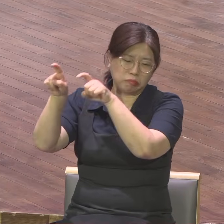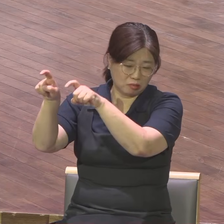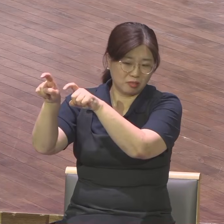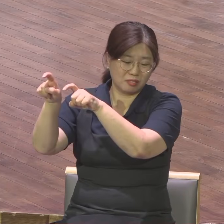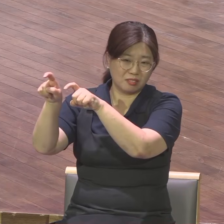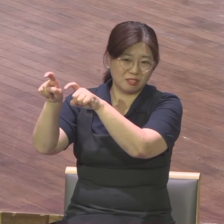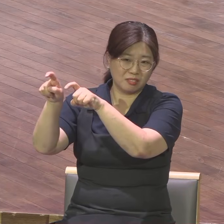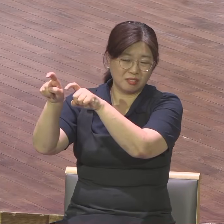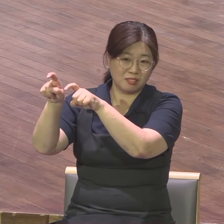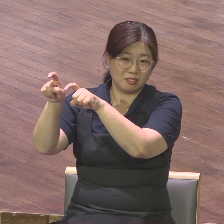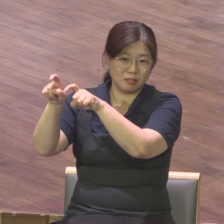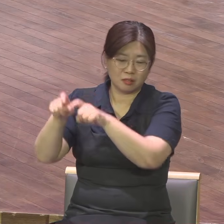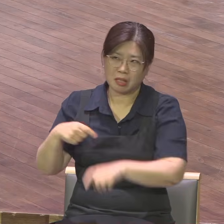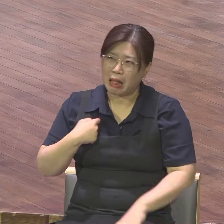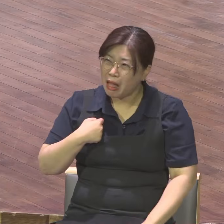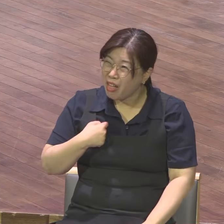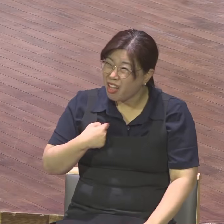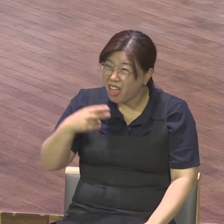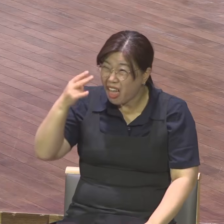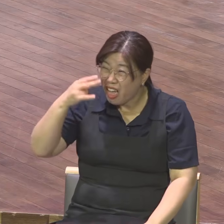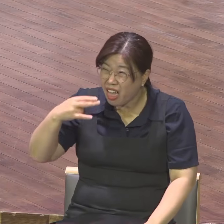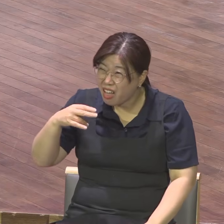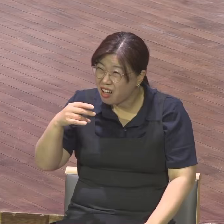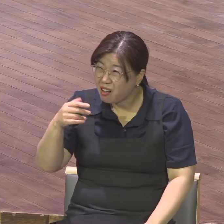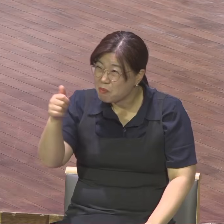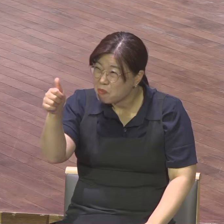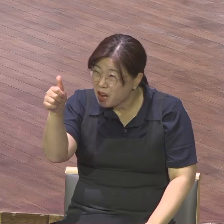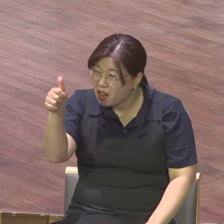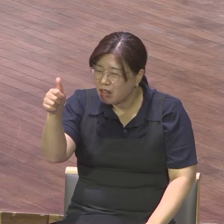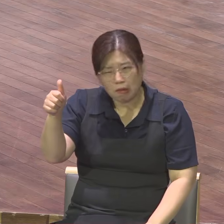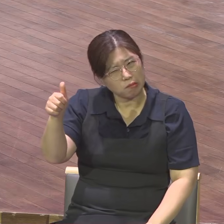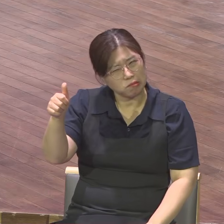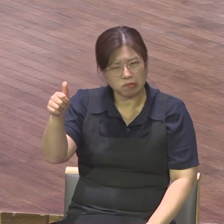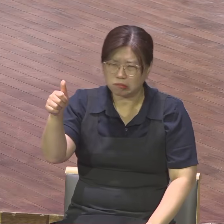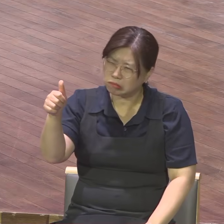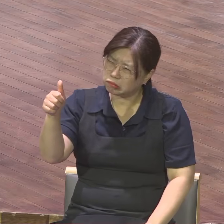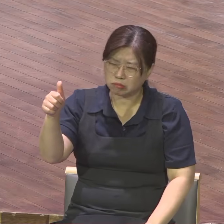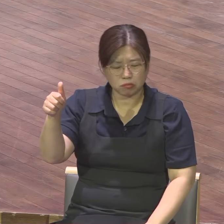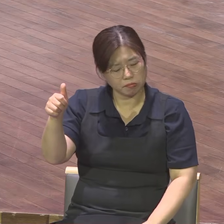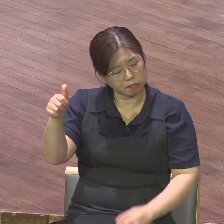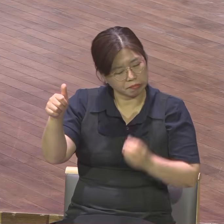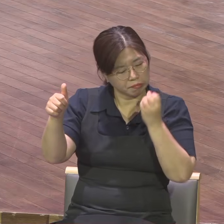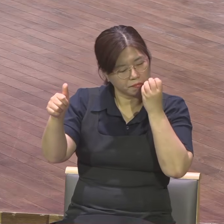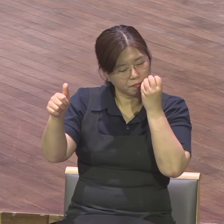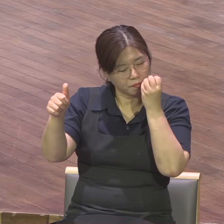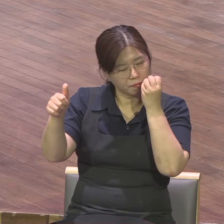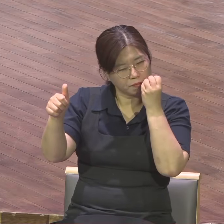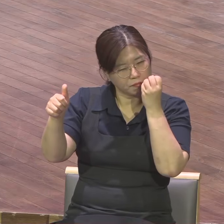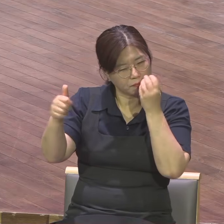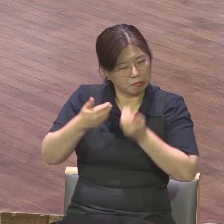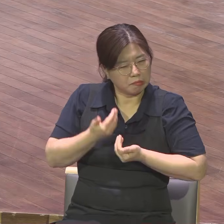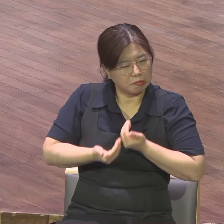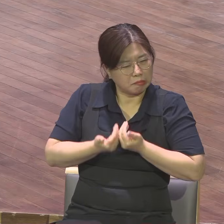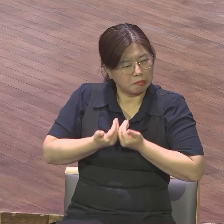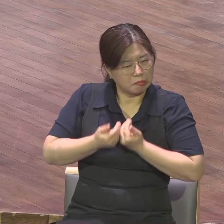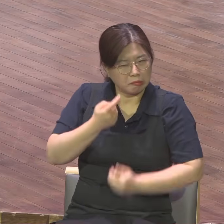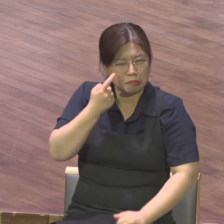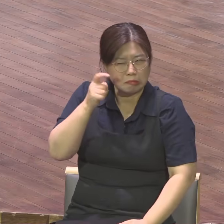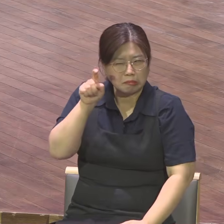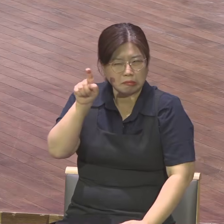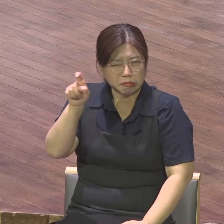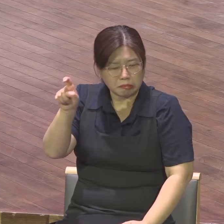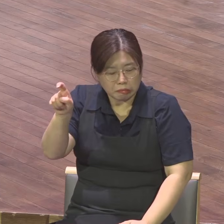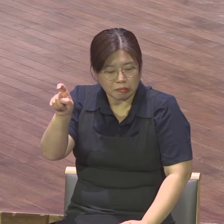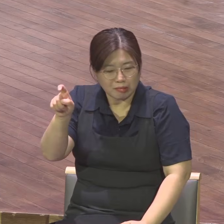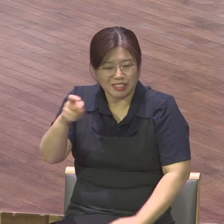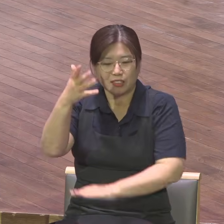만장히 만들어가지고 감옥에 쳐넣어버렸어요. 에레미야를, 선지자를 발음을 한다고 듣기